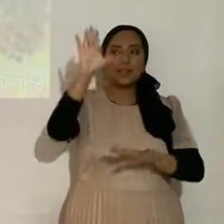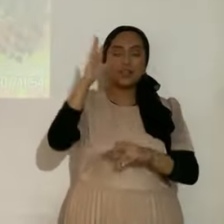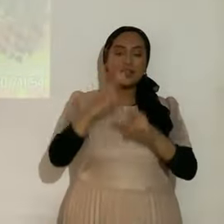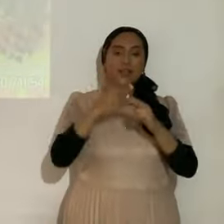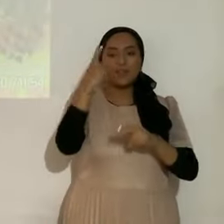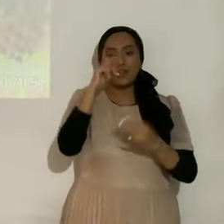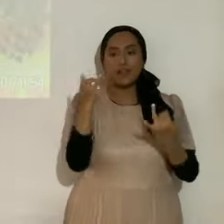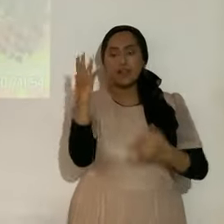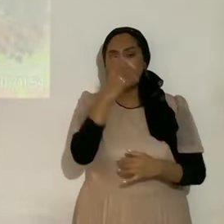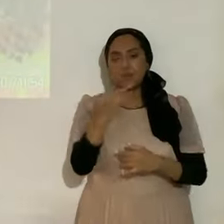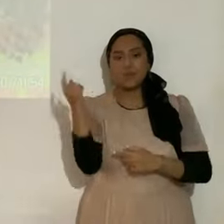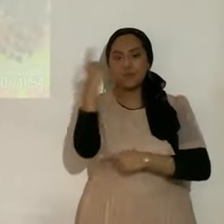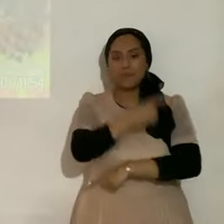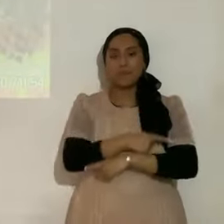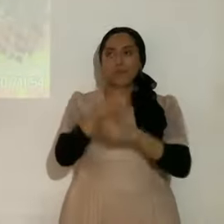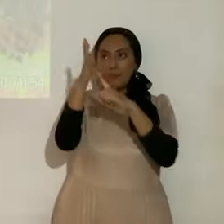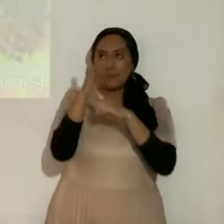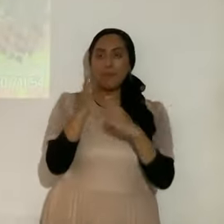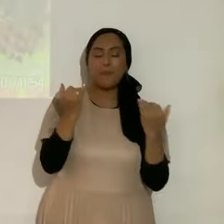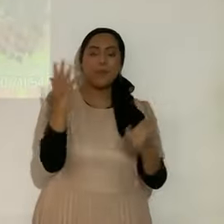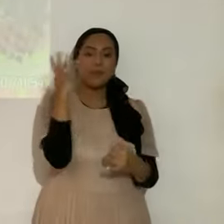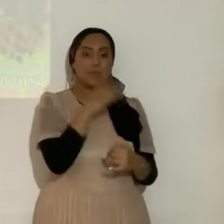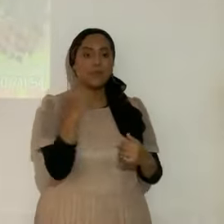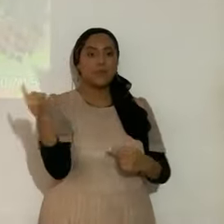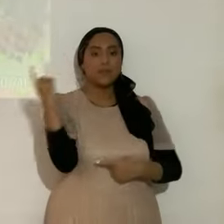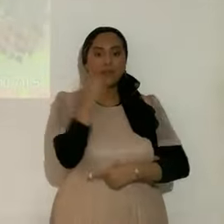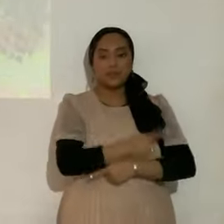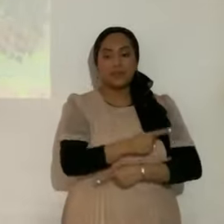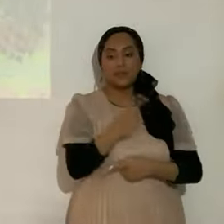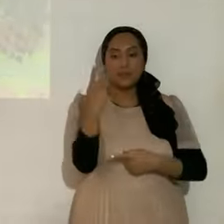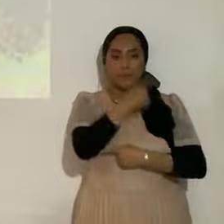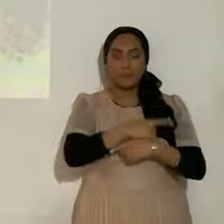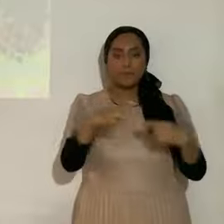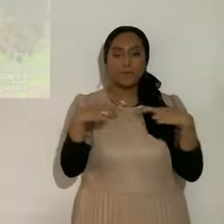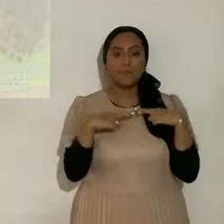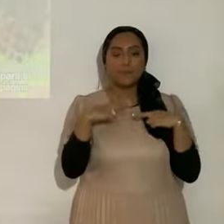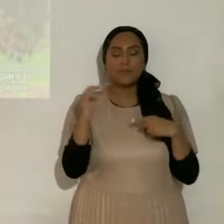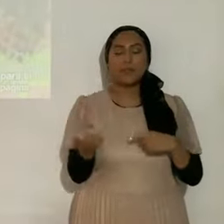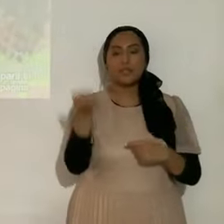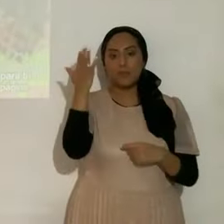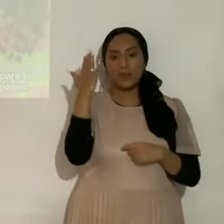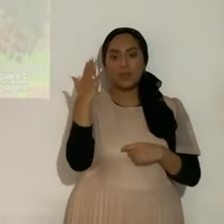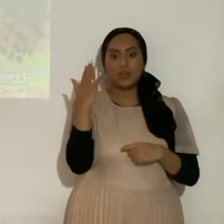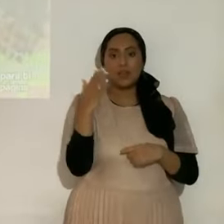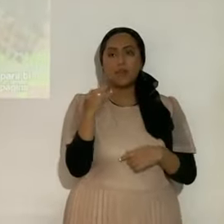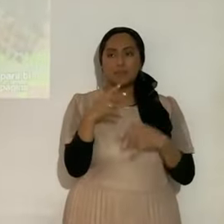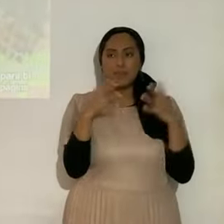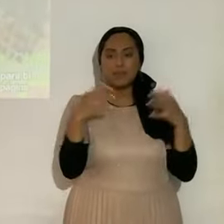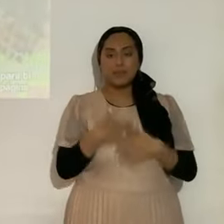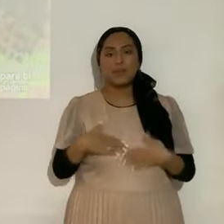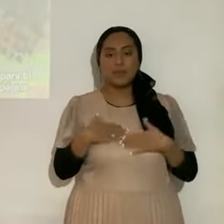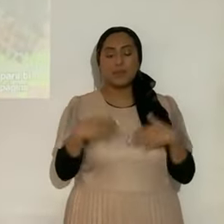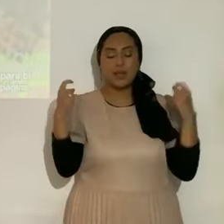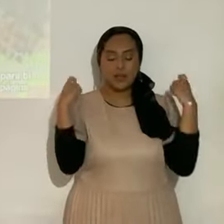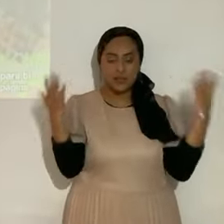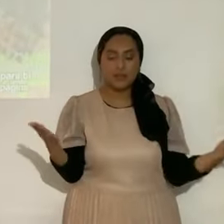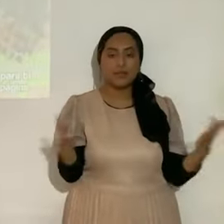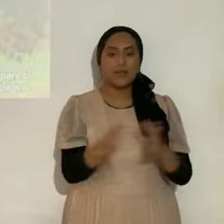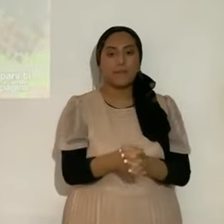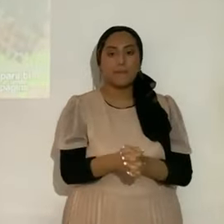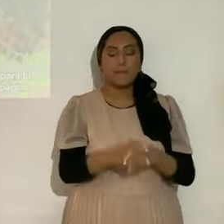bello día que Él se manifiesta en este día tan bello, el día de reposo, el Shabbat, el cual es una delicia. Aleluya,